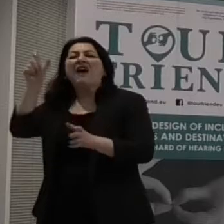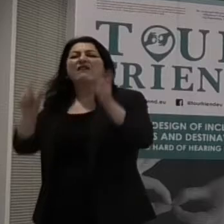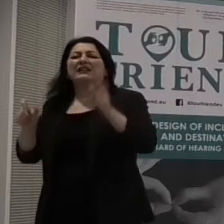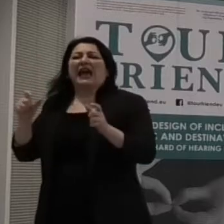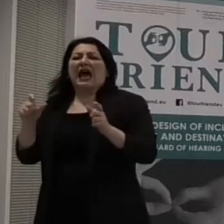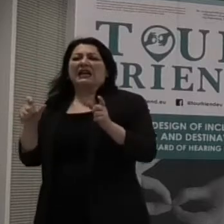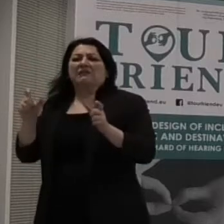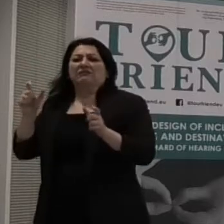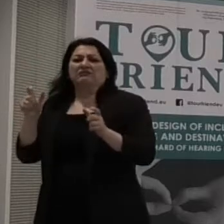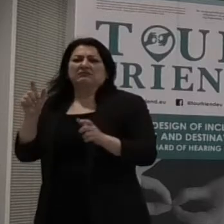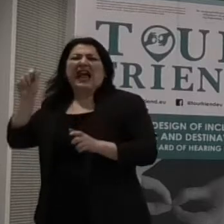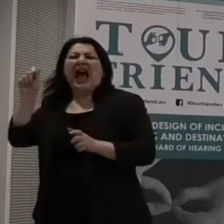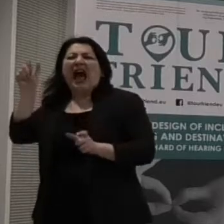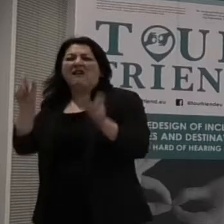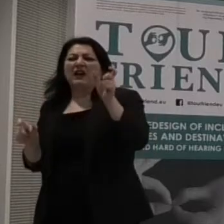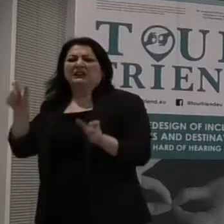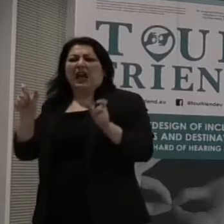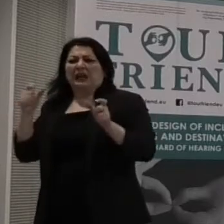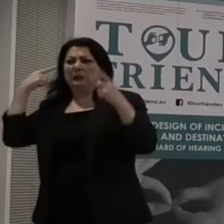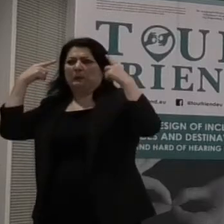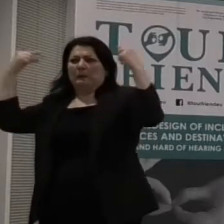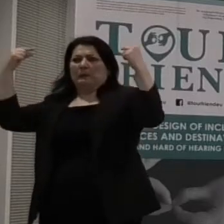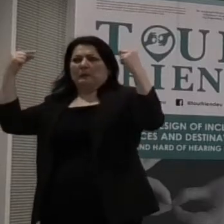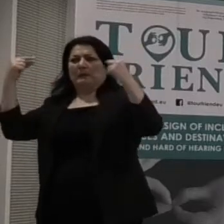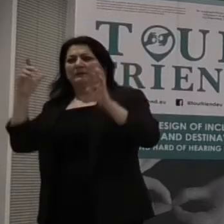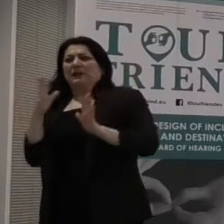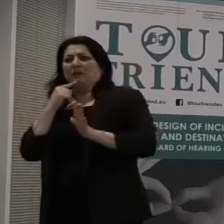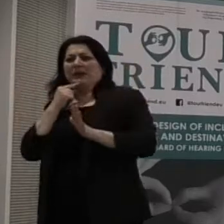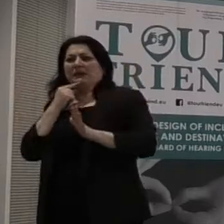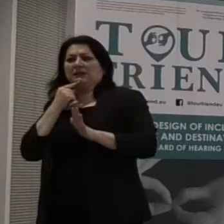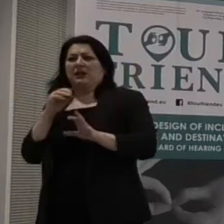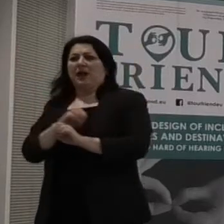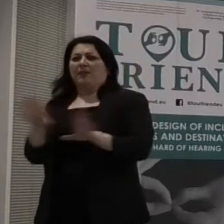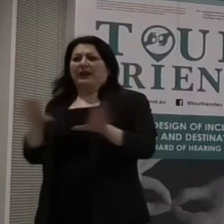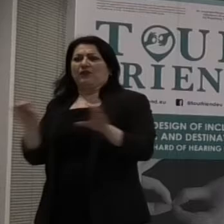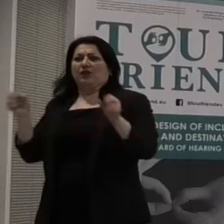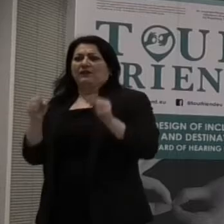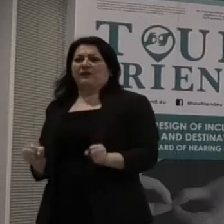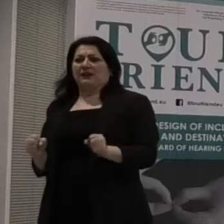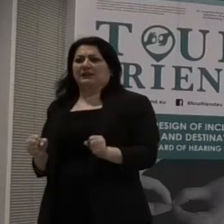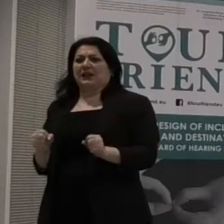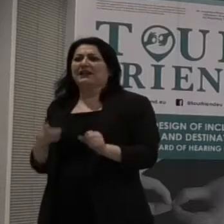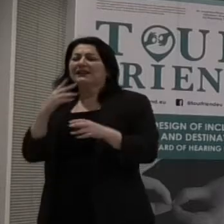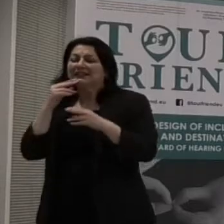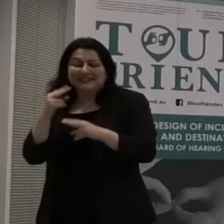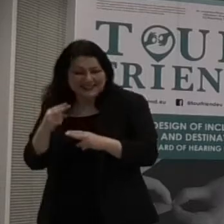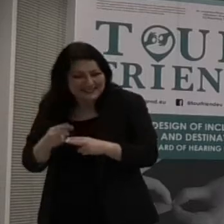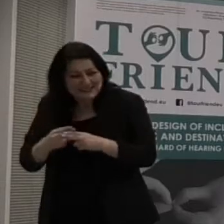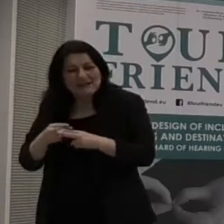να μας δίνει βασικές πληροφορίες στην νοηματική γλώσσα. Την έχω τρελάνει εδώ τη διερμηνέα, της πάλι